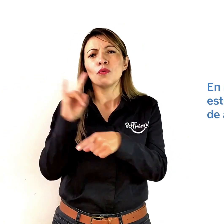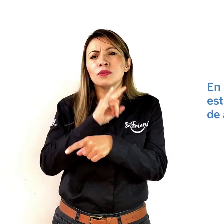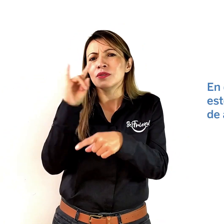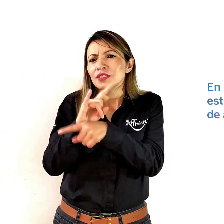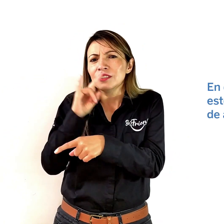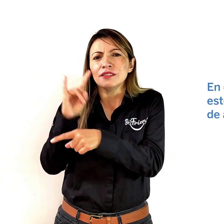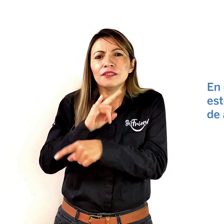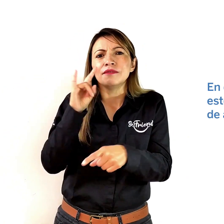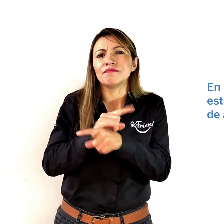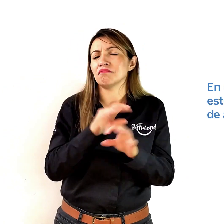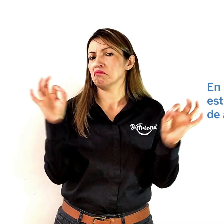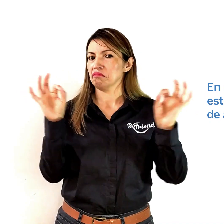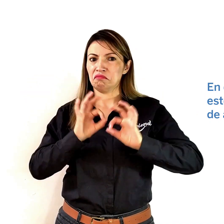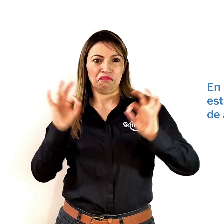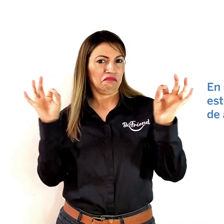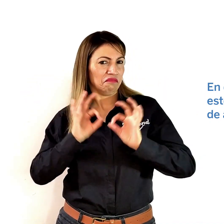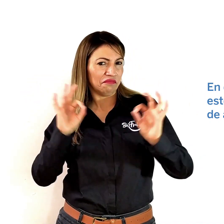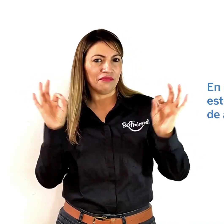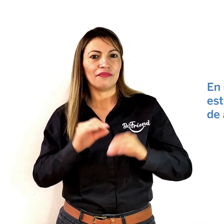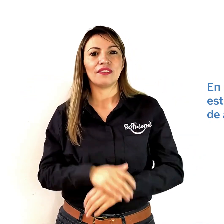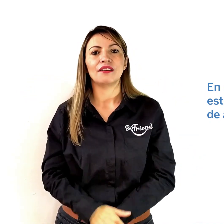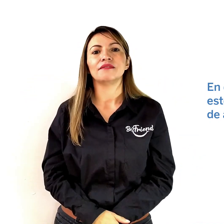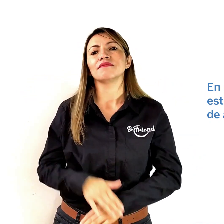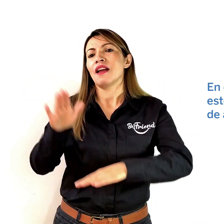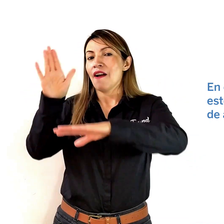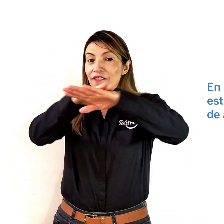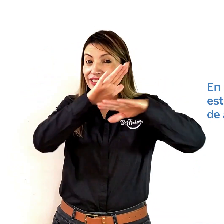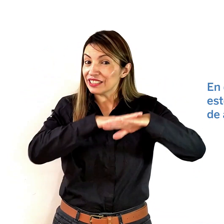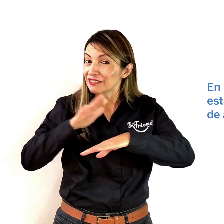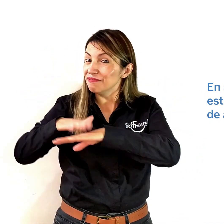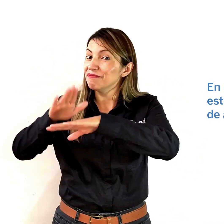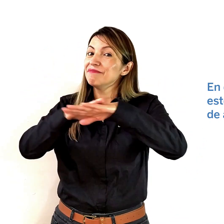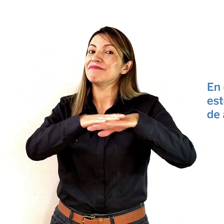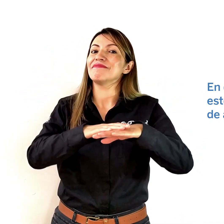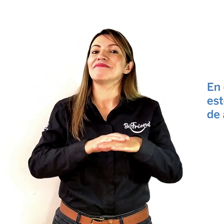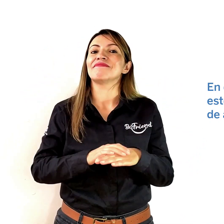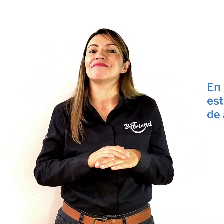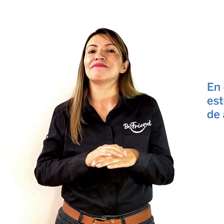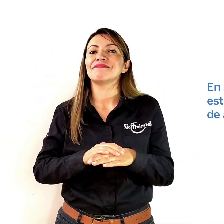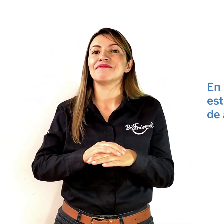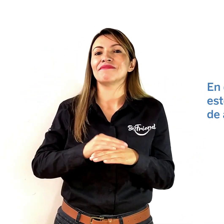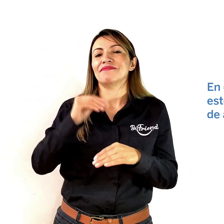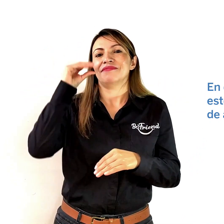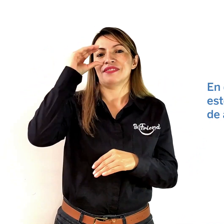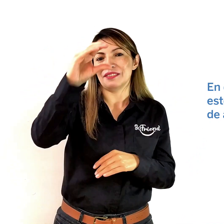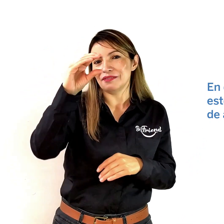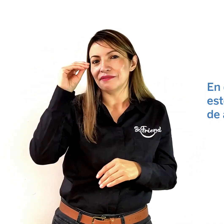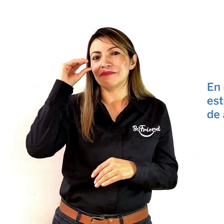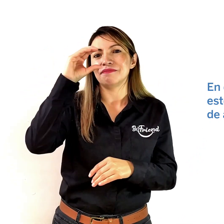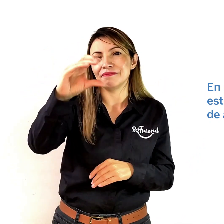En caso de que tu cuenta aún no esté activa, los pagos se harán de acuerdo al número de tu cédula.